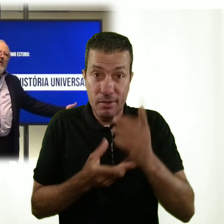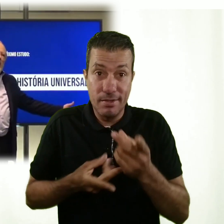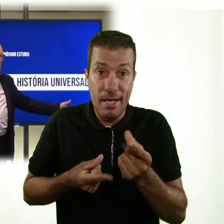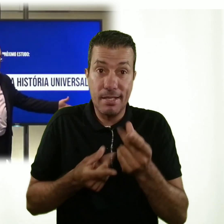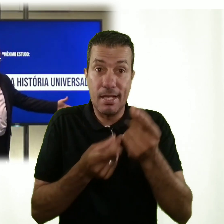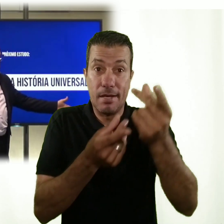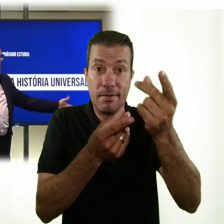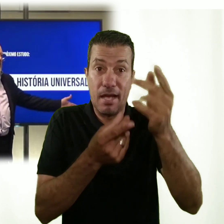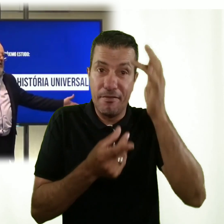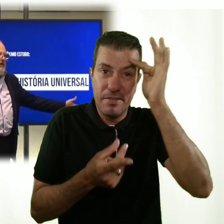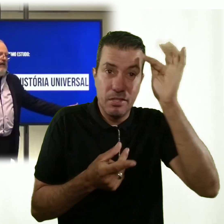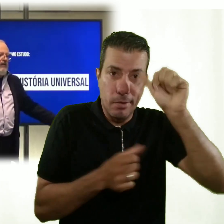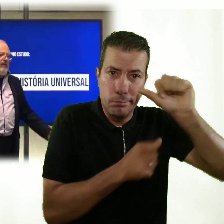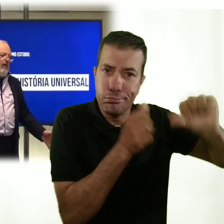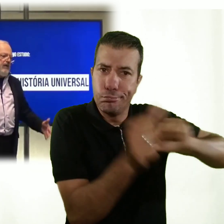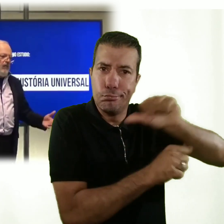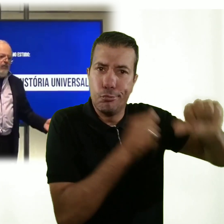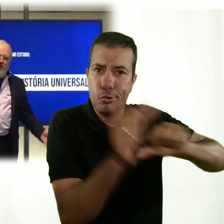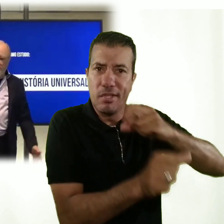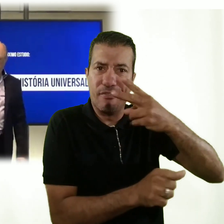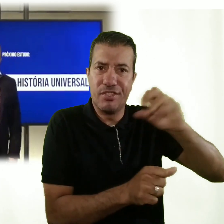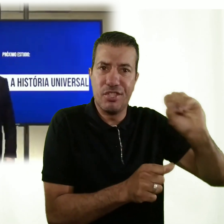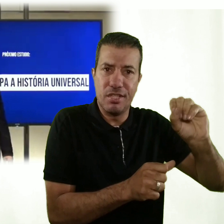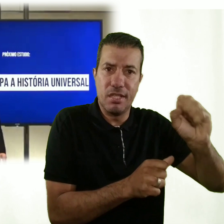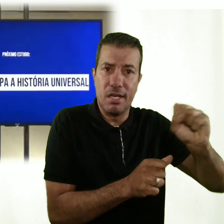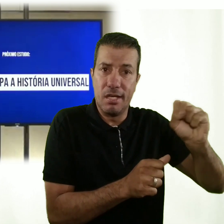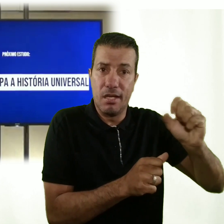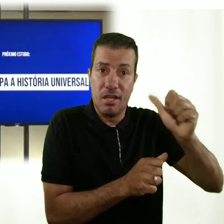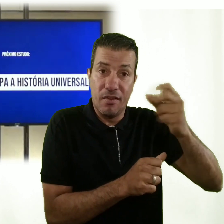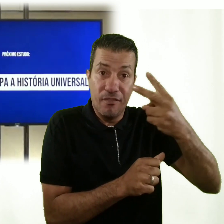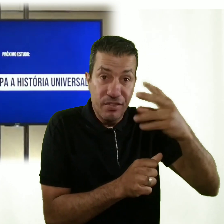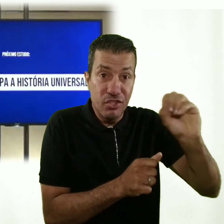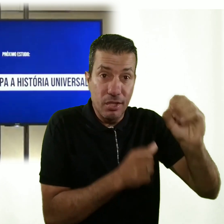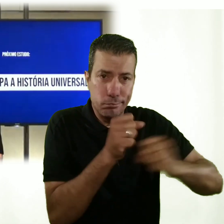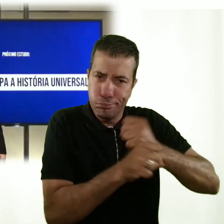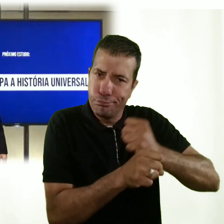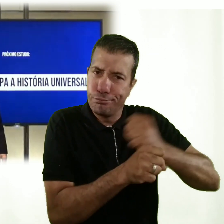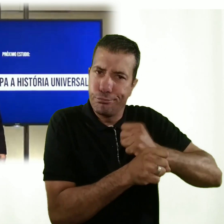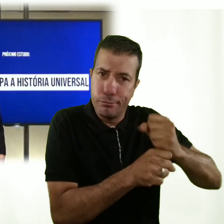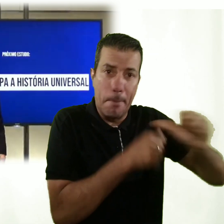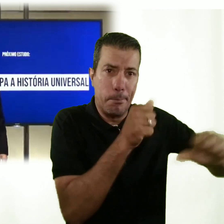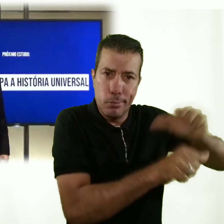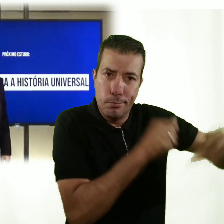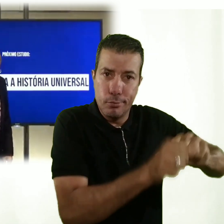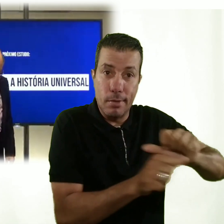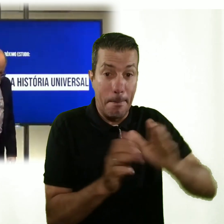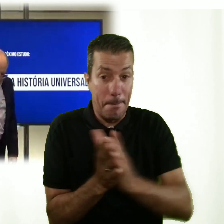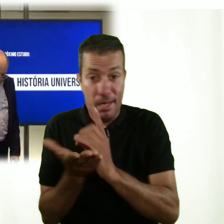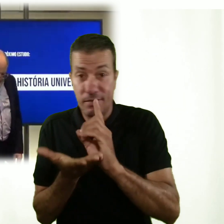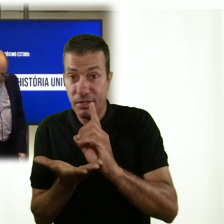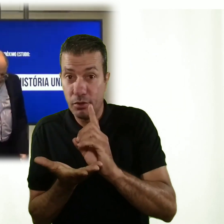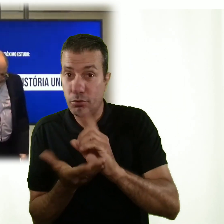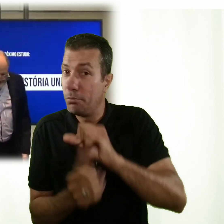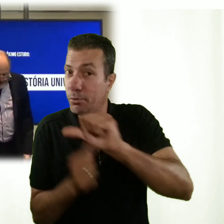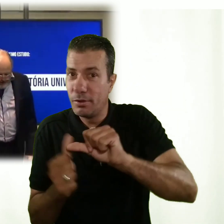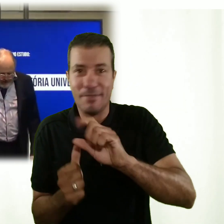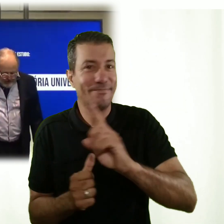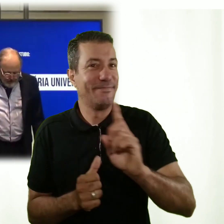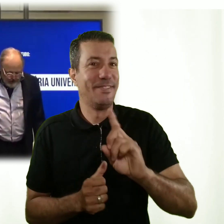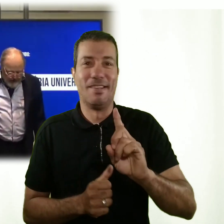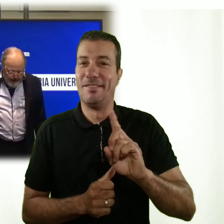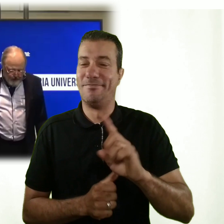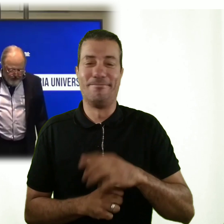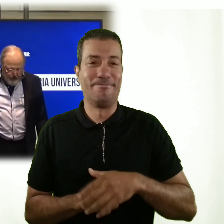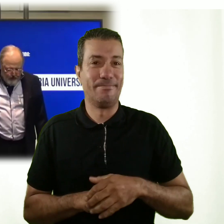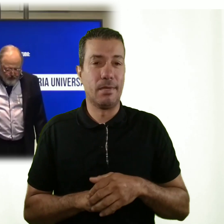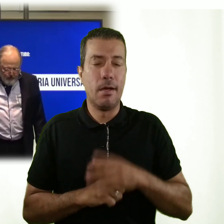cada 20 anos ou a cada livro lançado. A ciência muda sempre. A Bíblia não muda, gente. Vale a pena estudá-la. Pai querido,